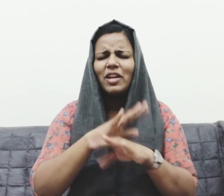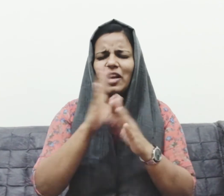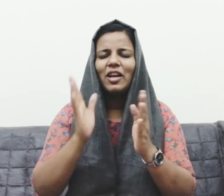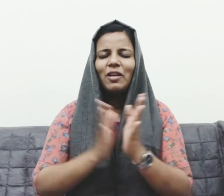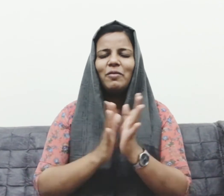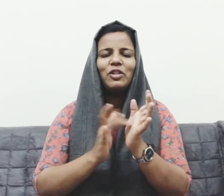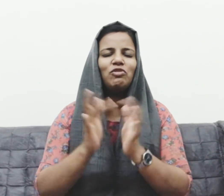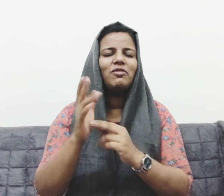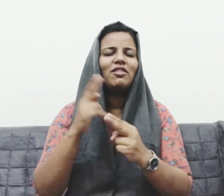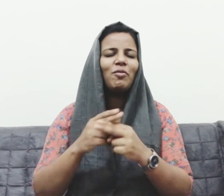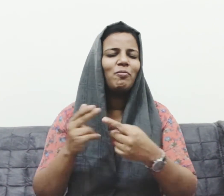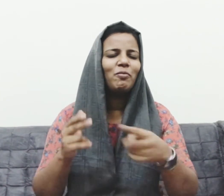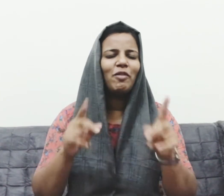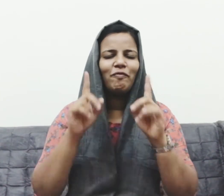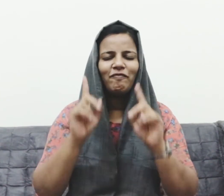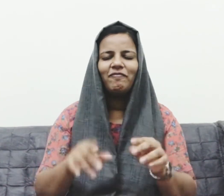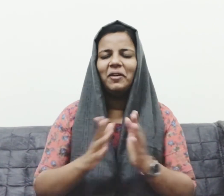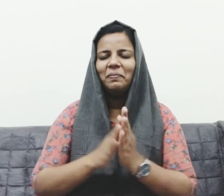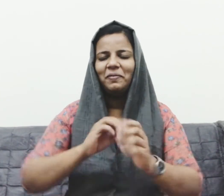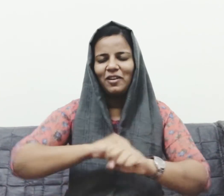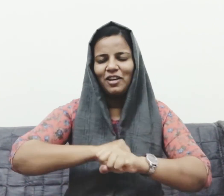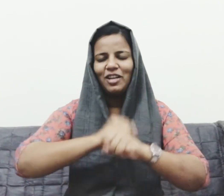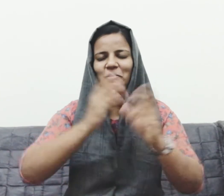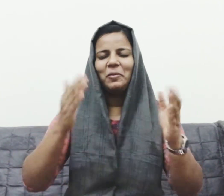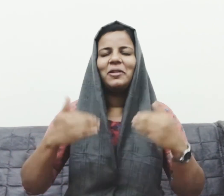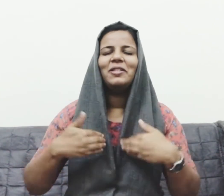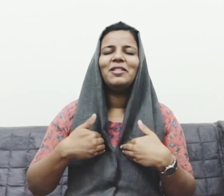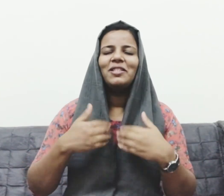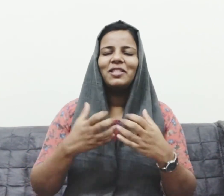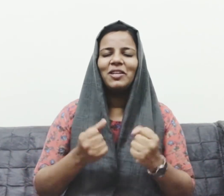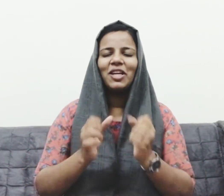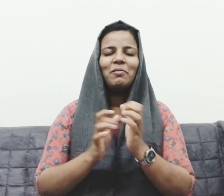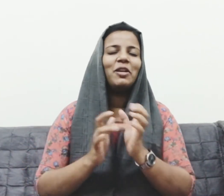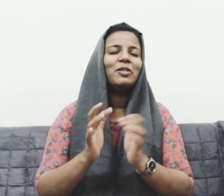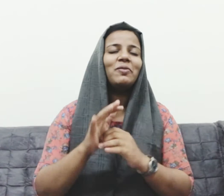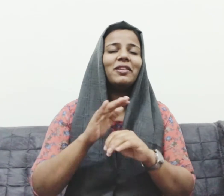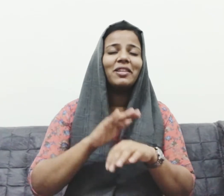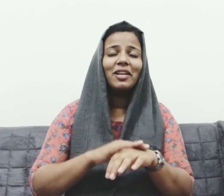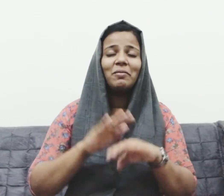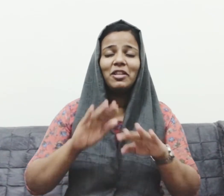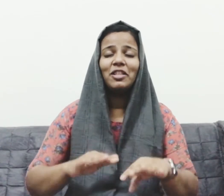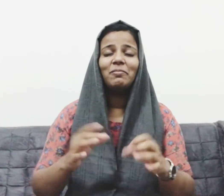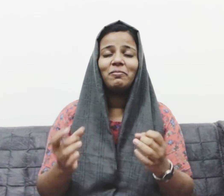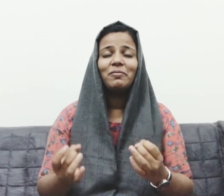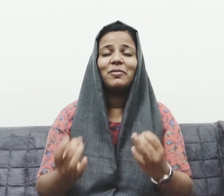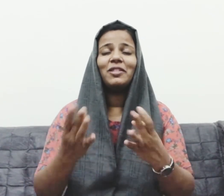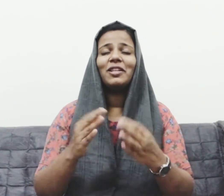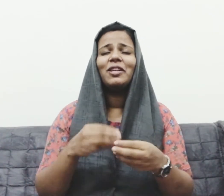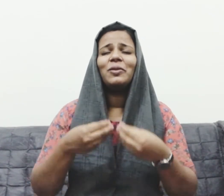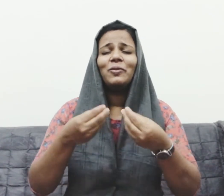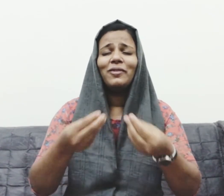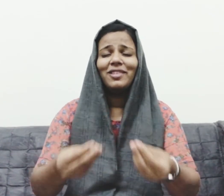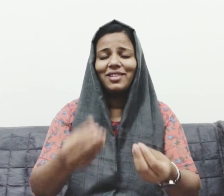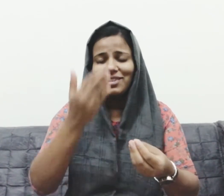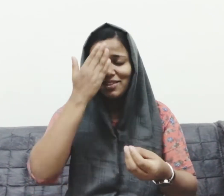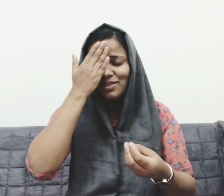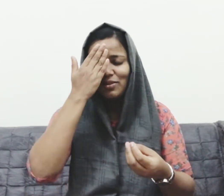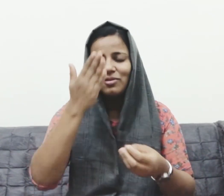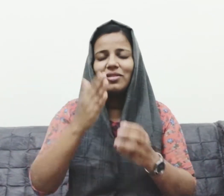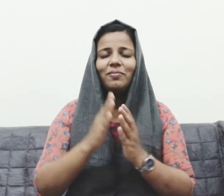യേശുവിൻ്റെ നാമത്തിൽ മാറിപ്പോകട്ടെ. അത്ഭുതകരമായ സൗഖ്യങ്ങൾ കർത്താവിൻ്റെ കരത്താൽ ഇന്ന് ഈ പ്രഭാതത്തിൽ തന്നെ കുഞ്ഞുങ്ങളുടെ മേൽ പകർന്നുകൊണ്ടിരിക്കുന്ന കൃപകൾക്കായി